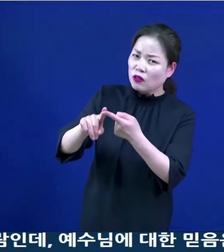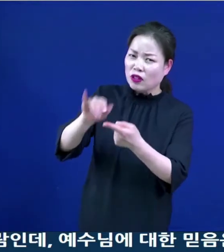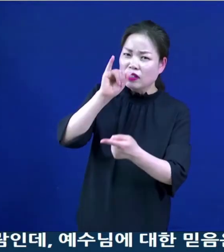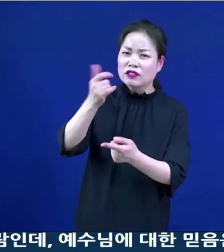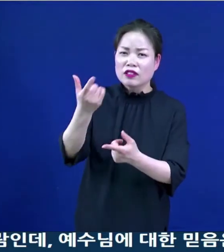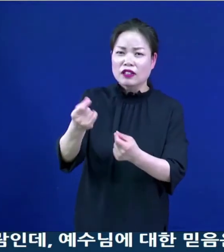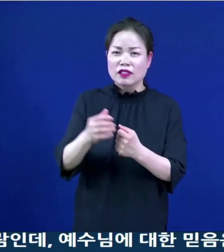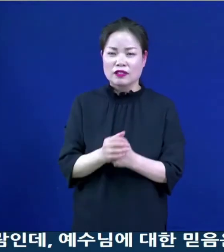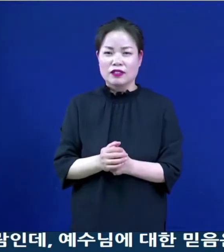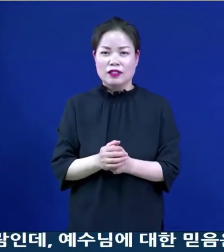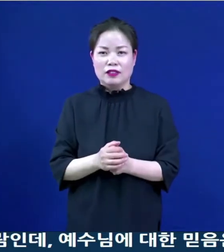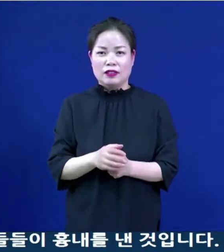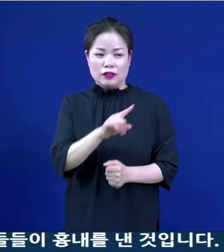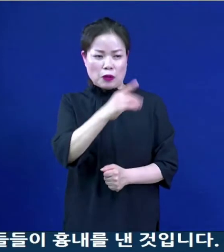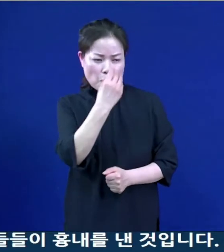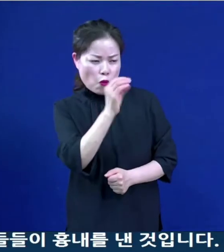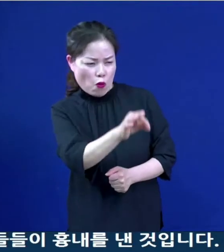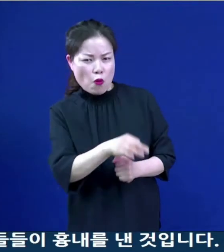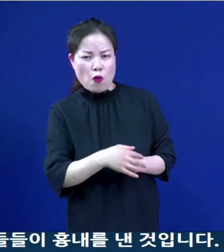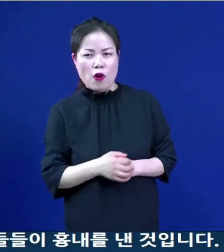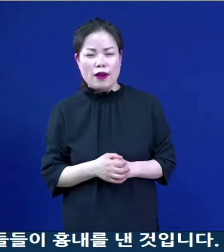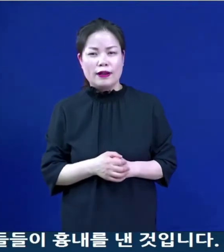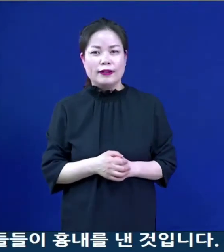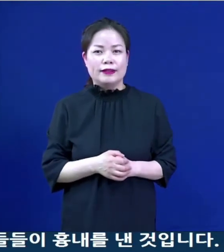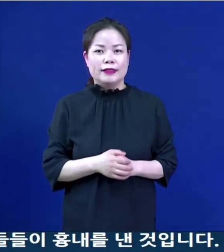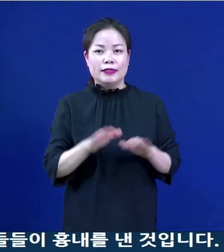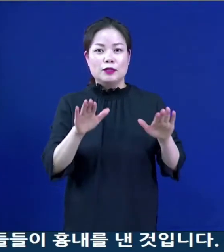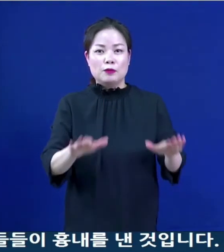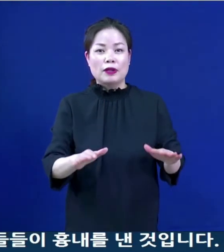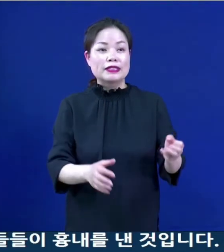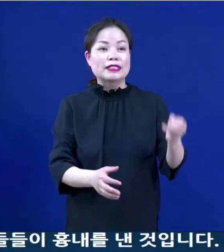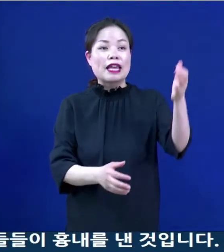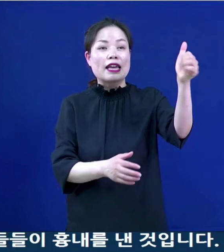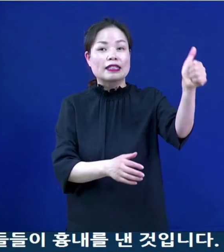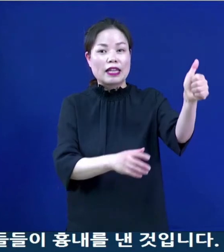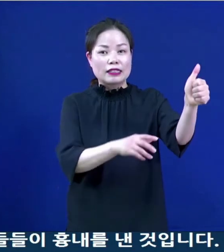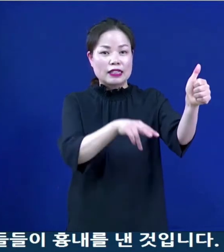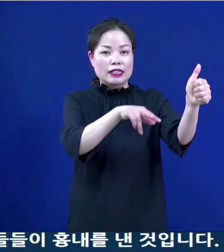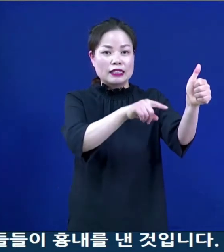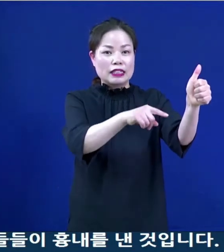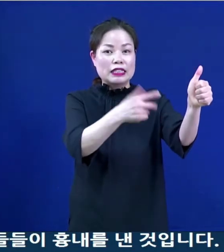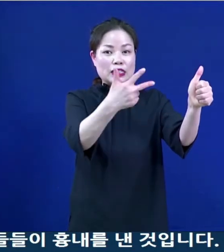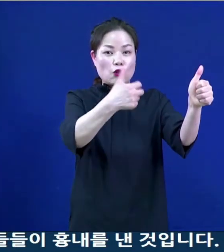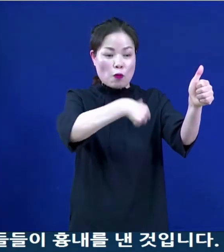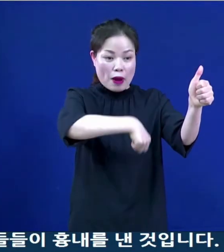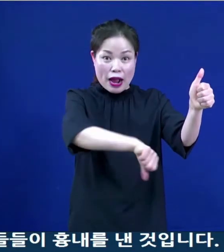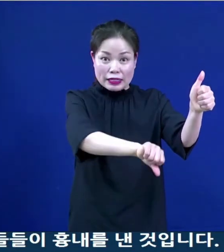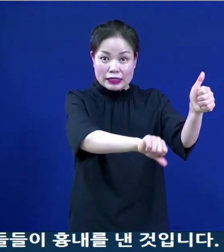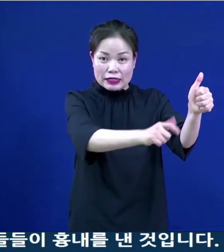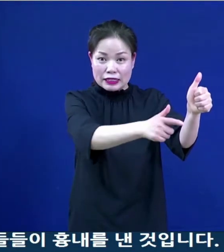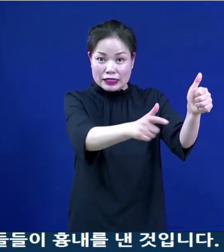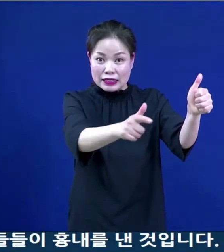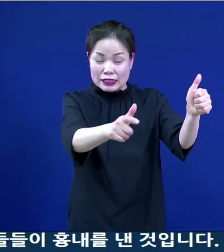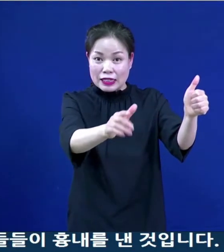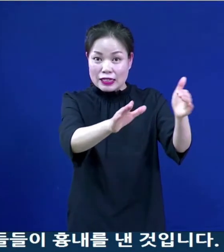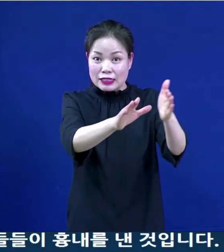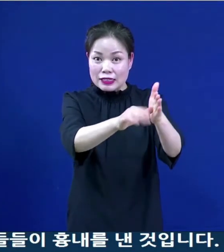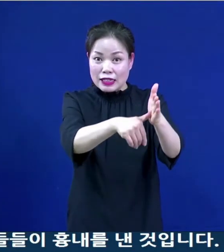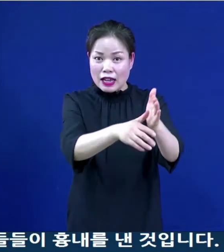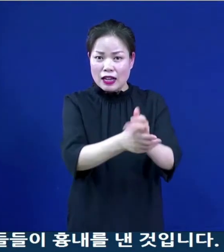거예요. 제대로 걸렸어요. 그래서 이번에는 제사장 스가와의 7 아들들이 그렇게 했을